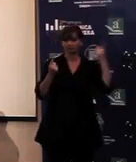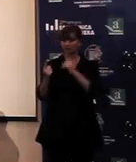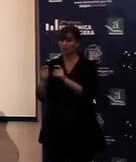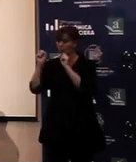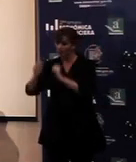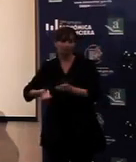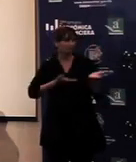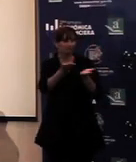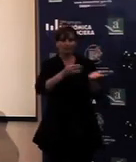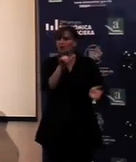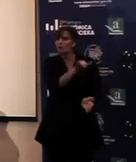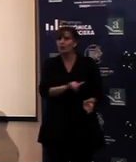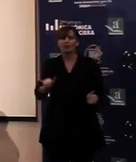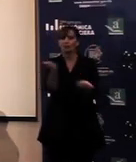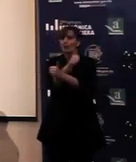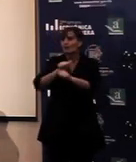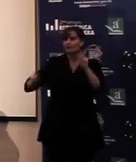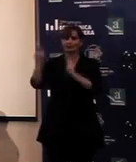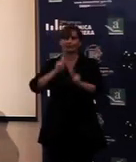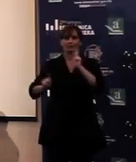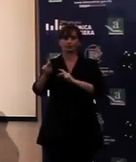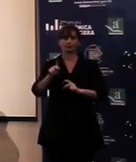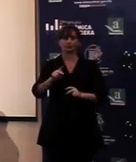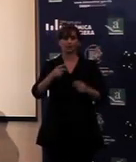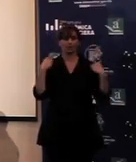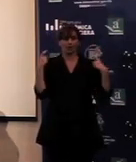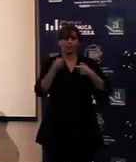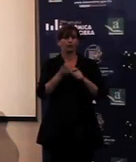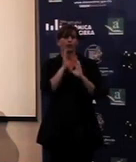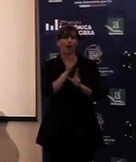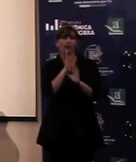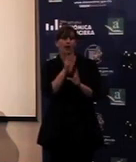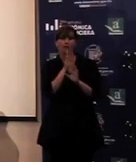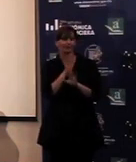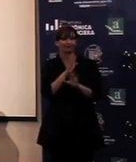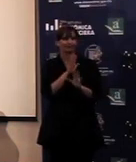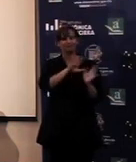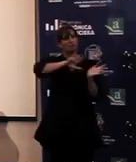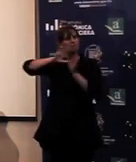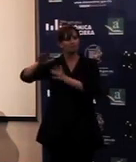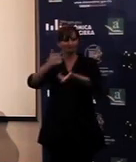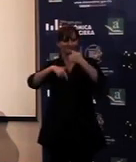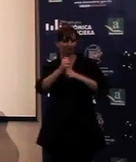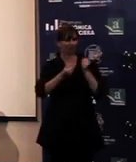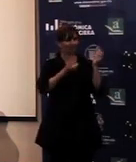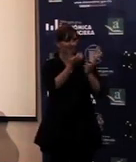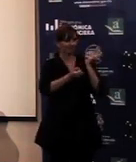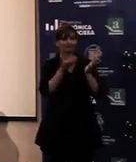cliente? En vez de hablarle en español y verbalizando, le hablamos en lengua de seña. Y así empezó.